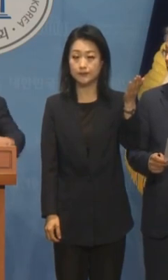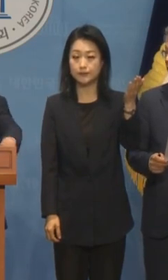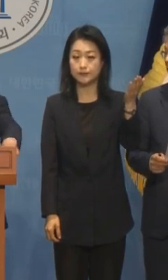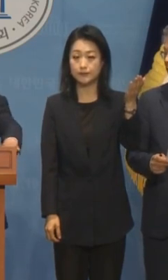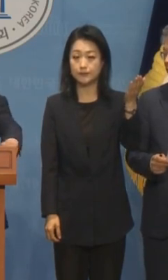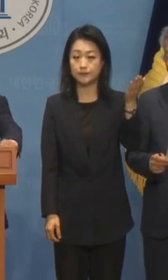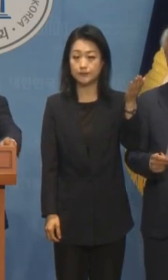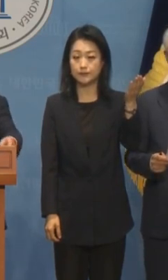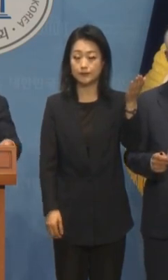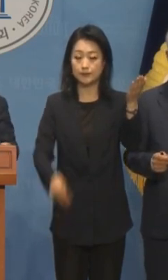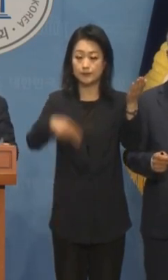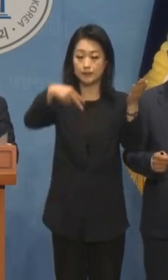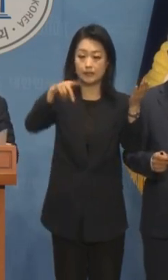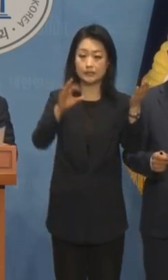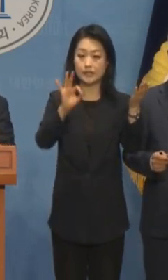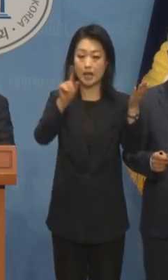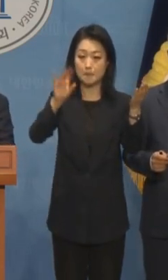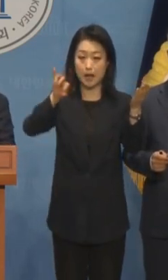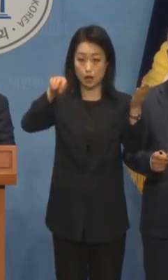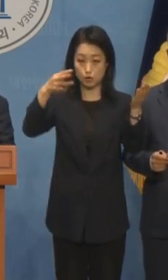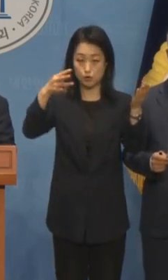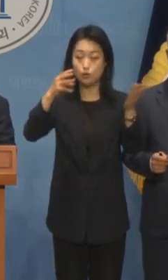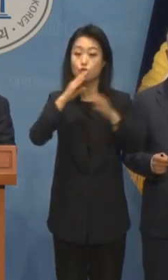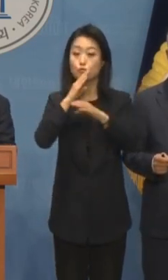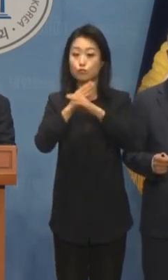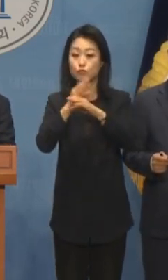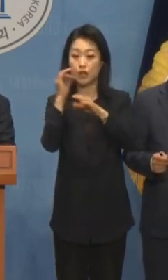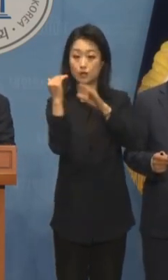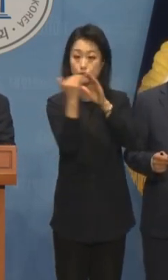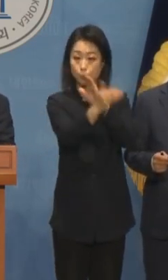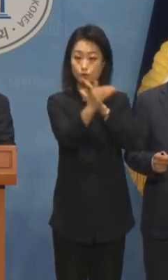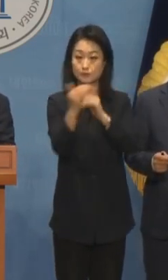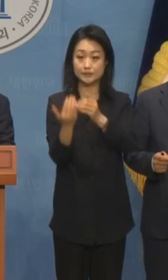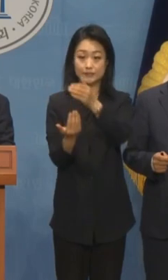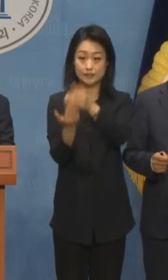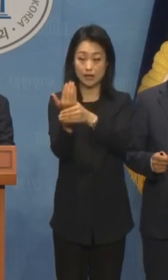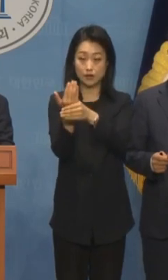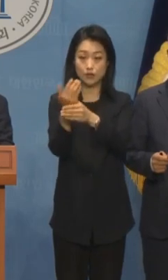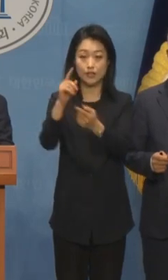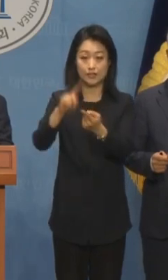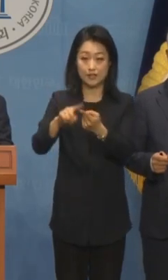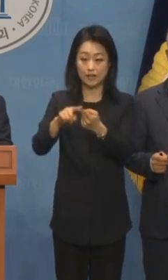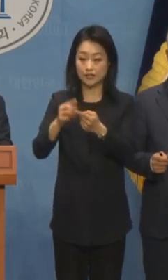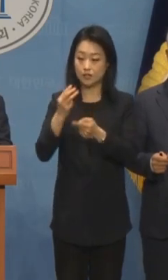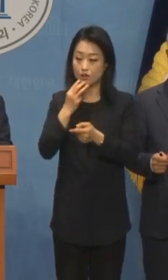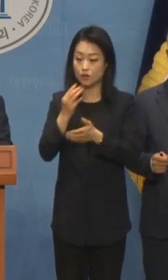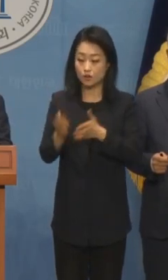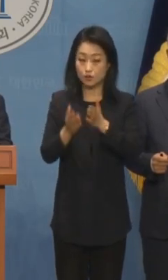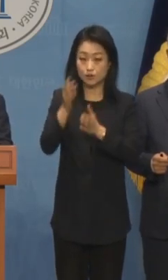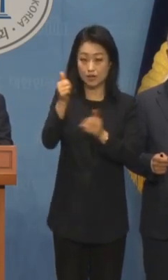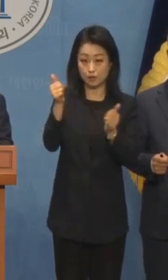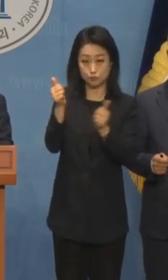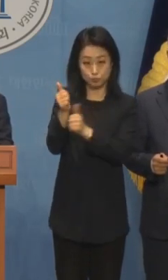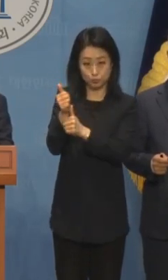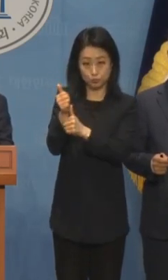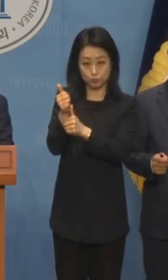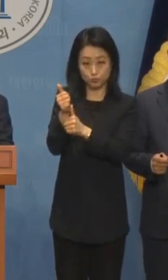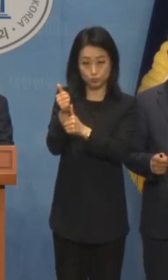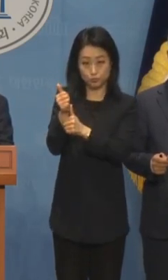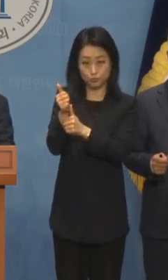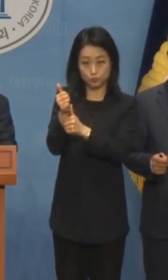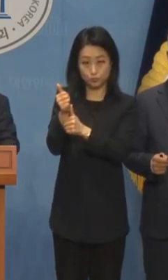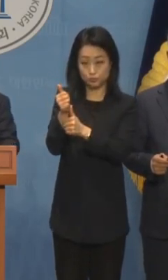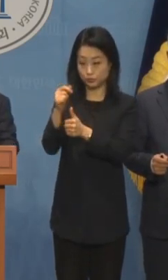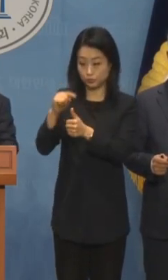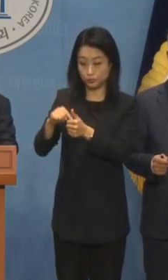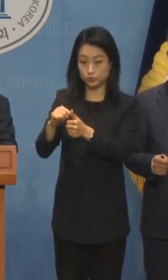검찰은 주 쌍방울 대북 송금 사건에 대해 이화영 전 부지사의 주도로 경기도